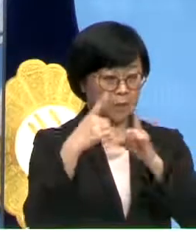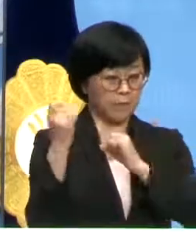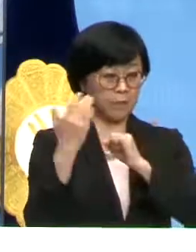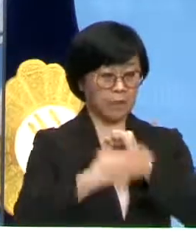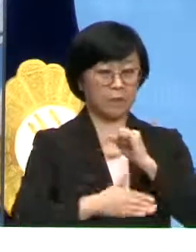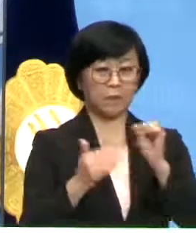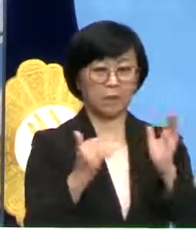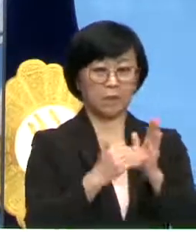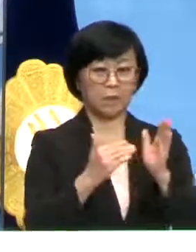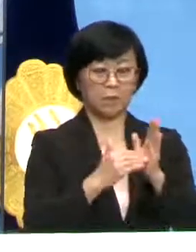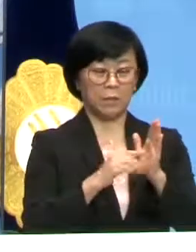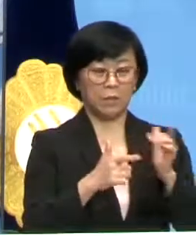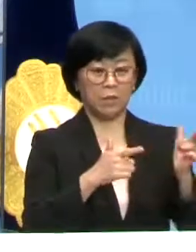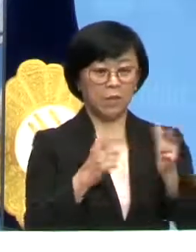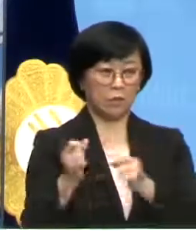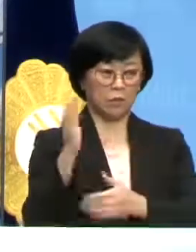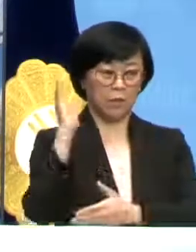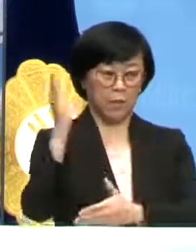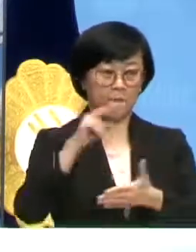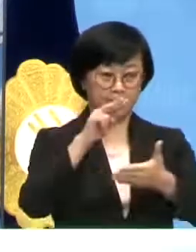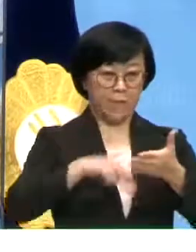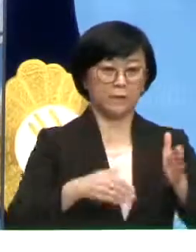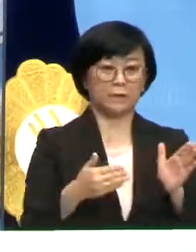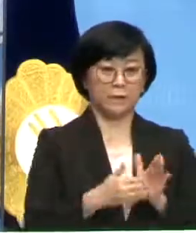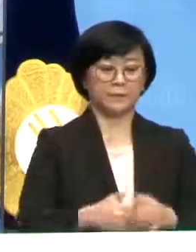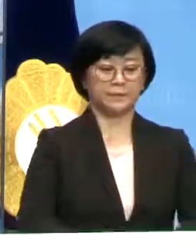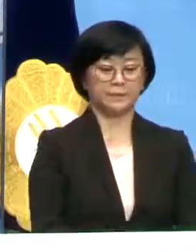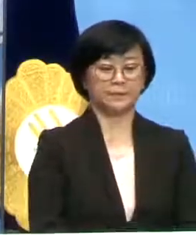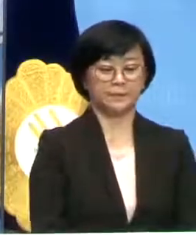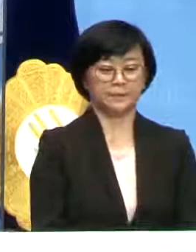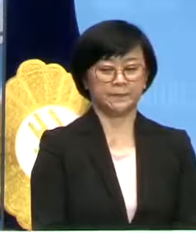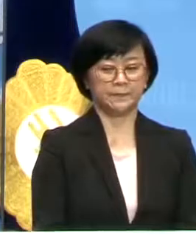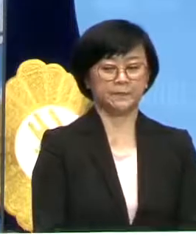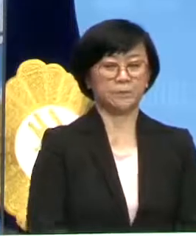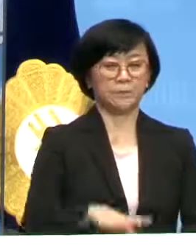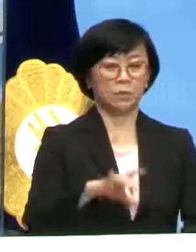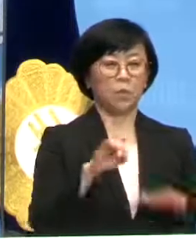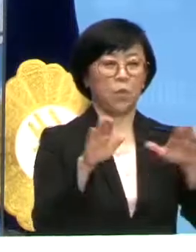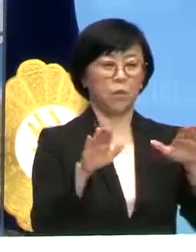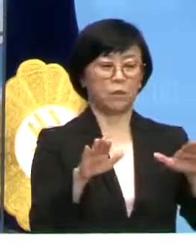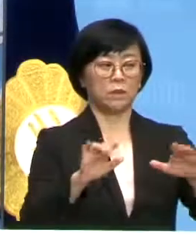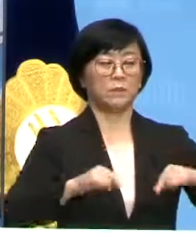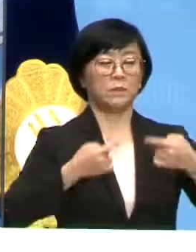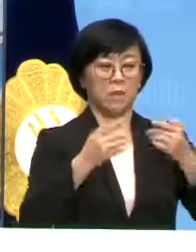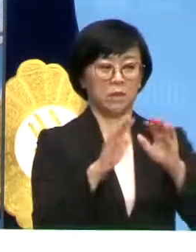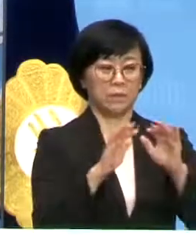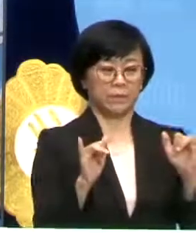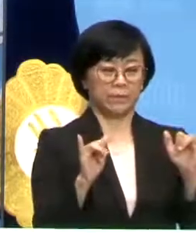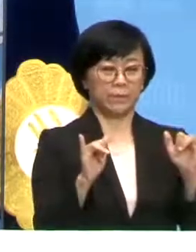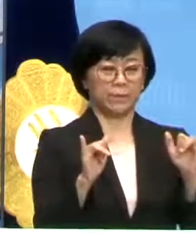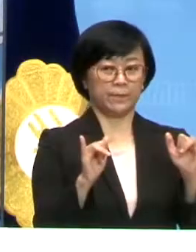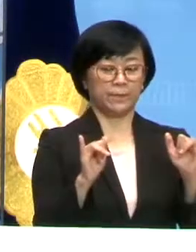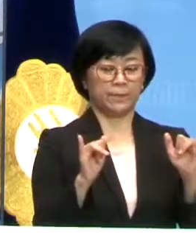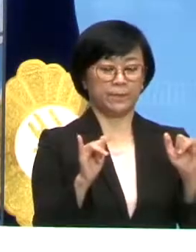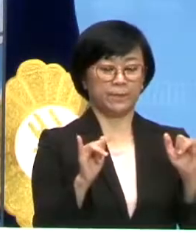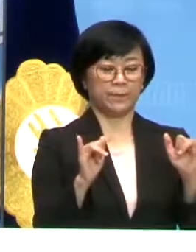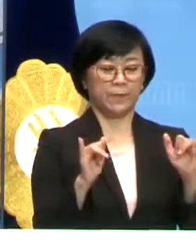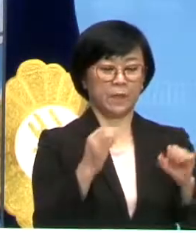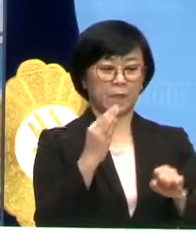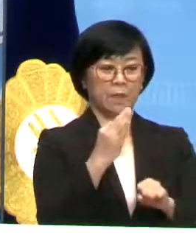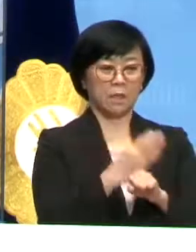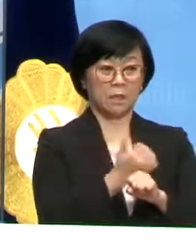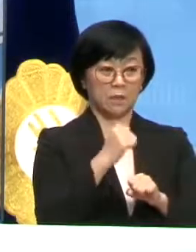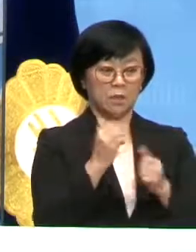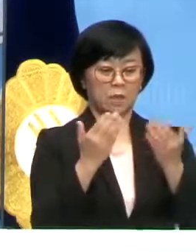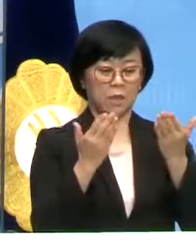하고요 그 다음에 공동성명 을 낭독하는 걸로 마치겠습니다 먼저 오늘 이제 참석해 행사에 참석하신 분들 간단하게